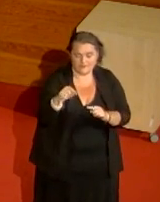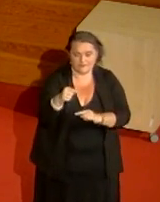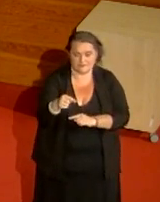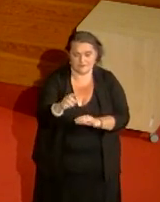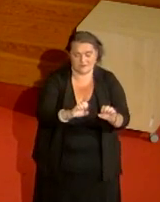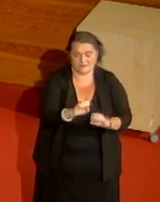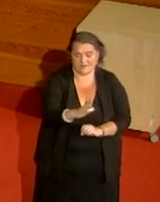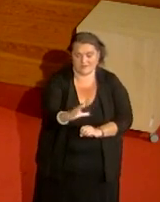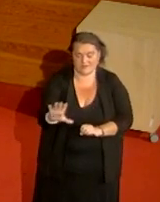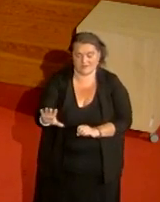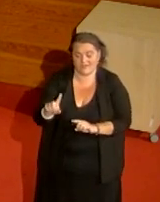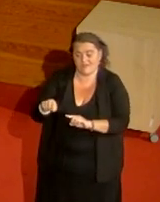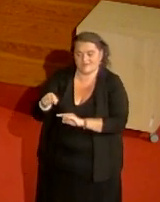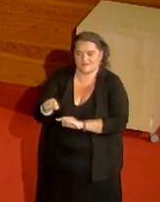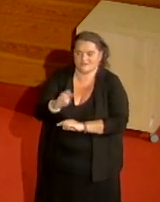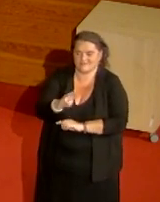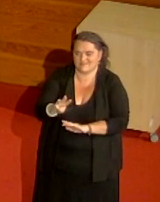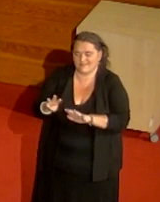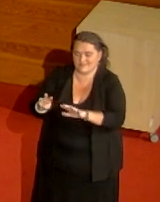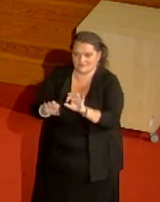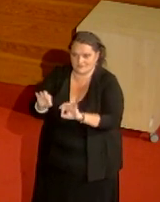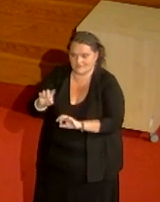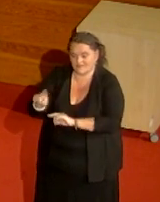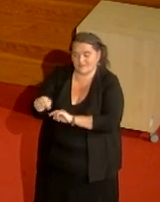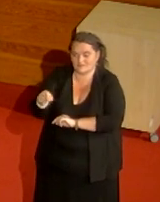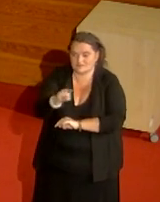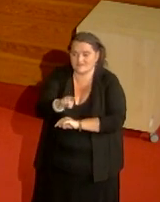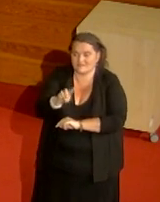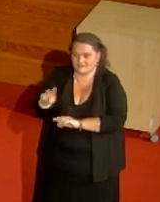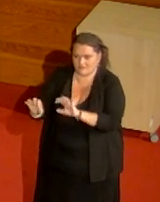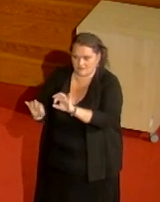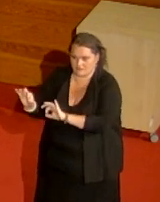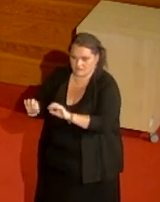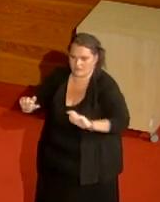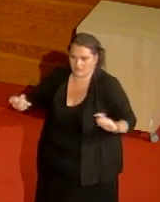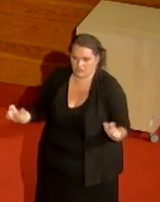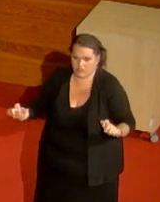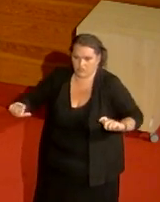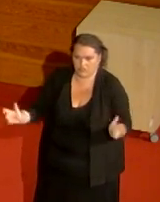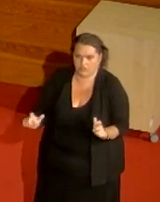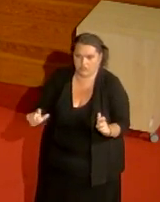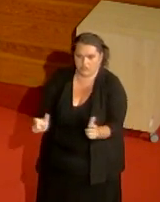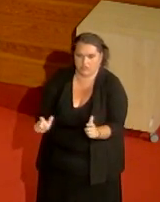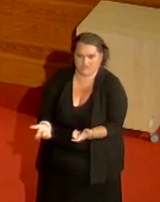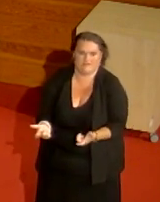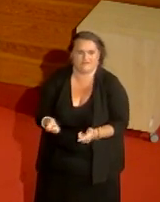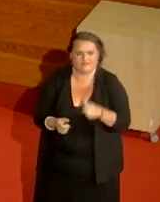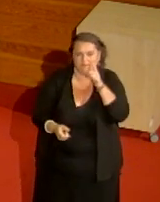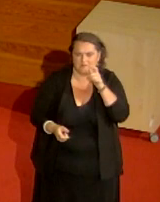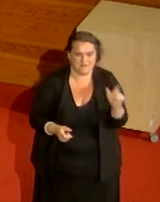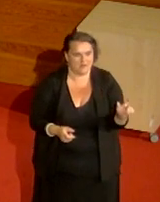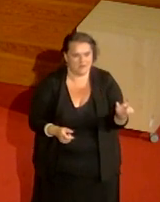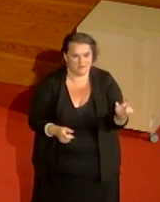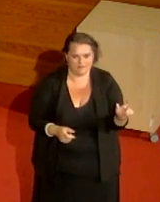convirtiera en un 38 por Y al poco tiempo en un 13 por. una palabra que logra este este